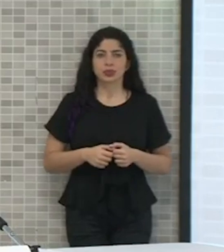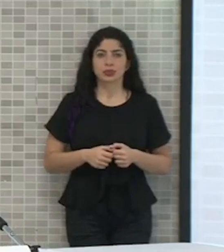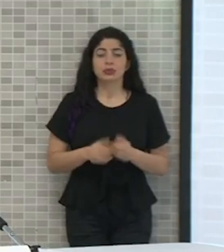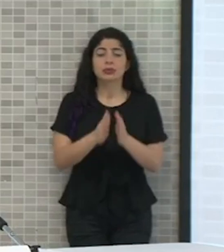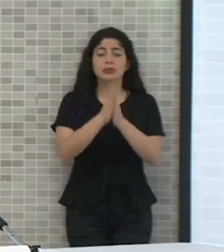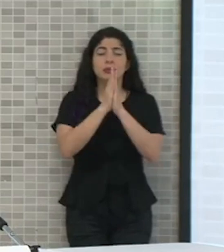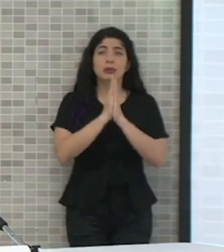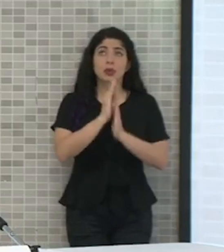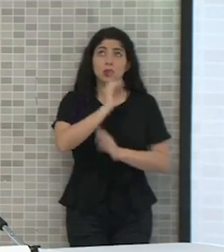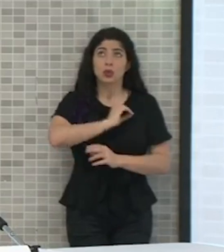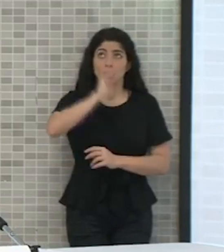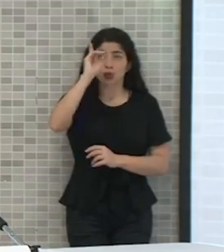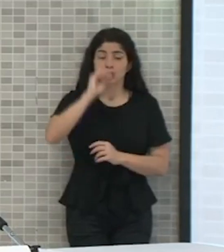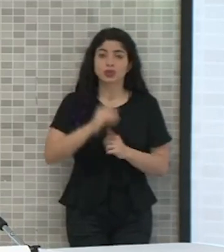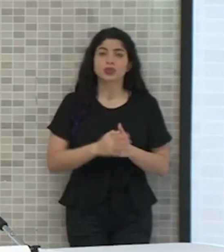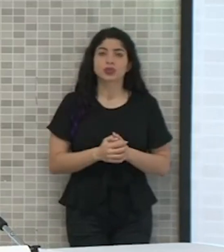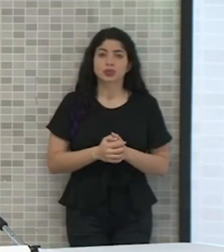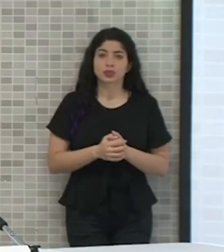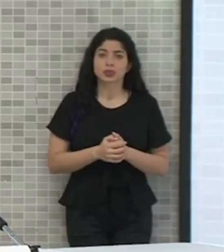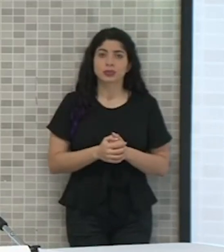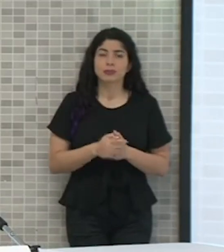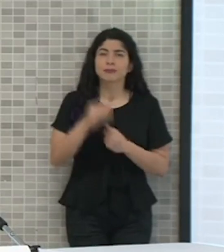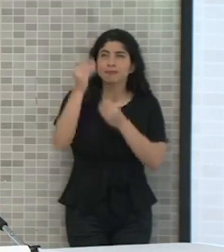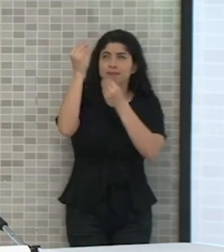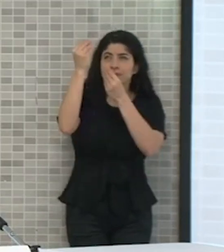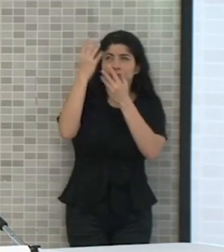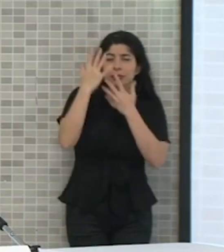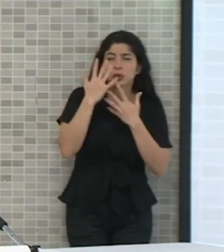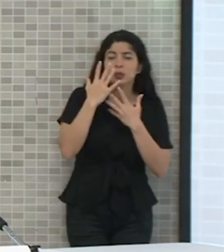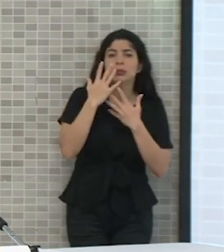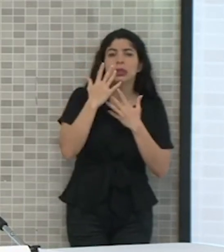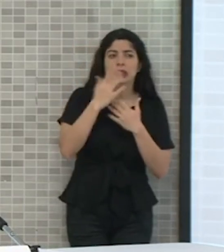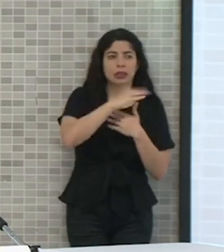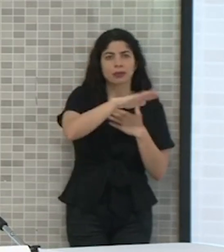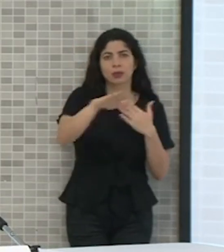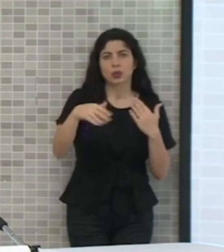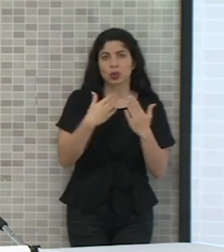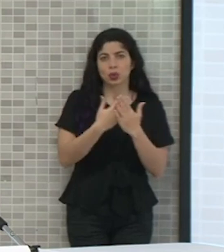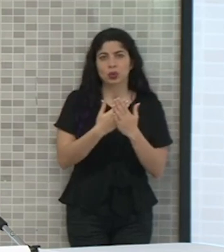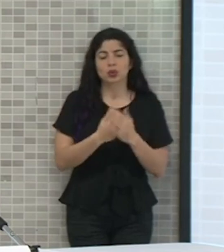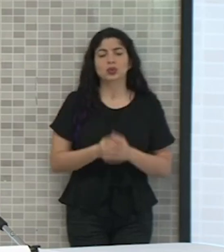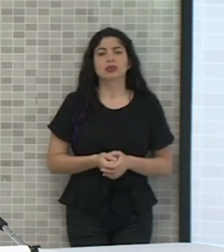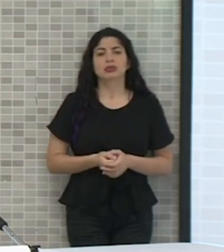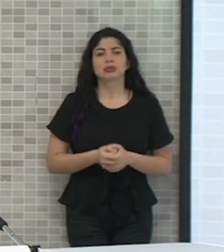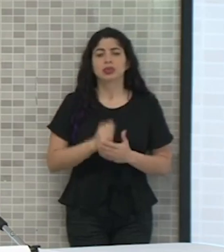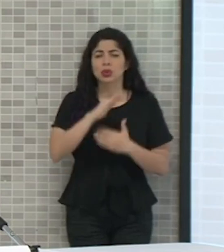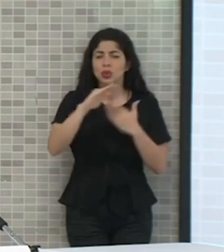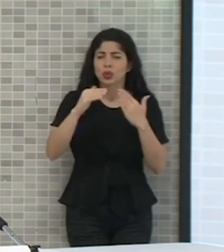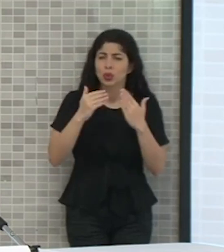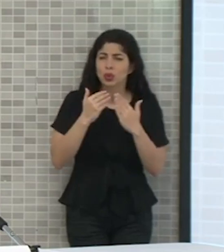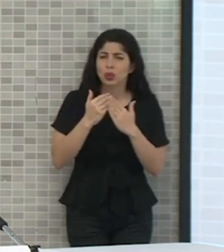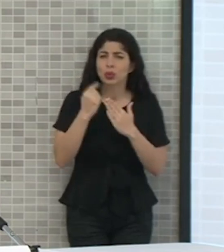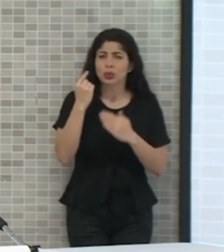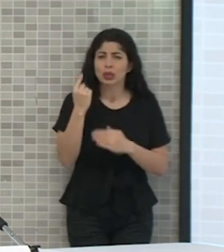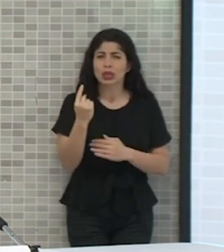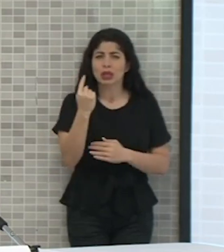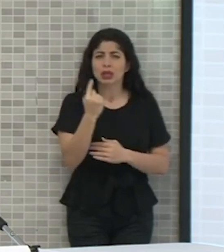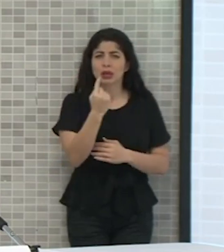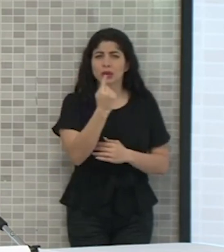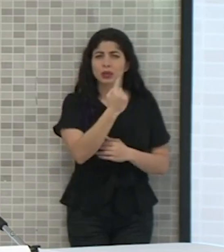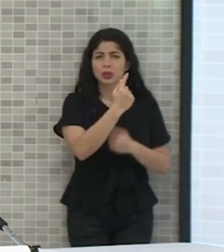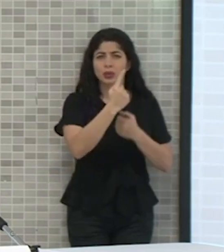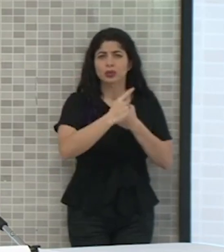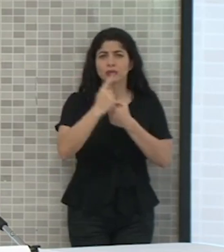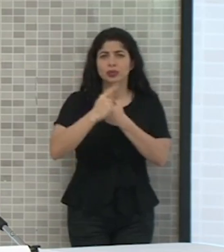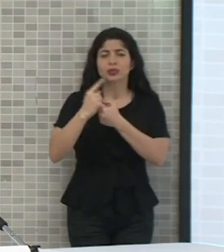Pido a Dios que ilumine a todos y cada uno de los